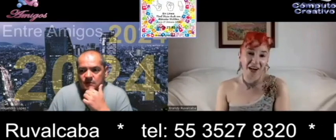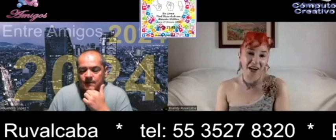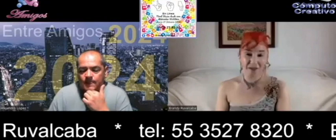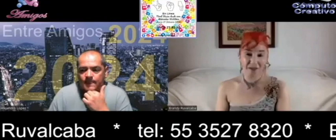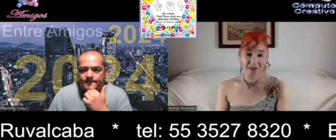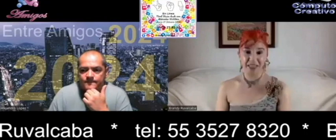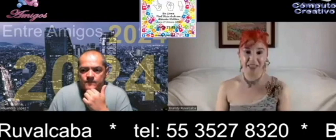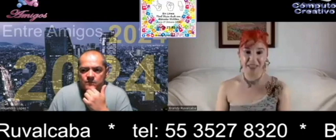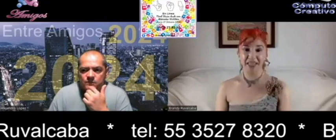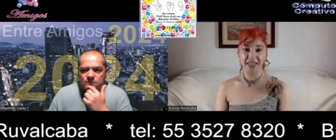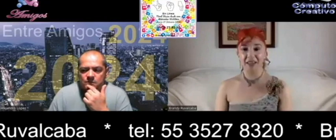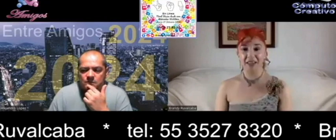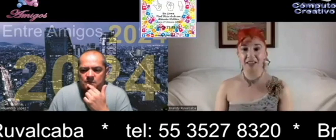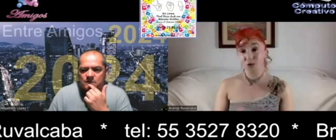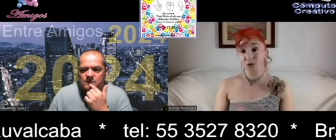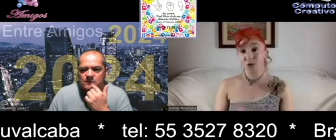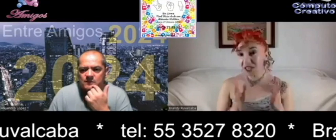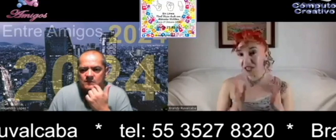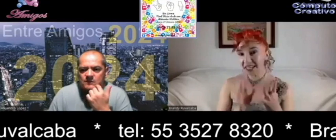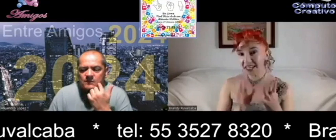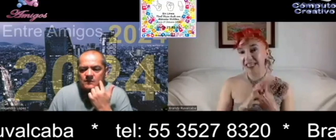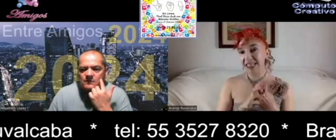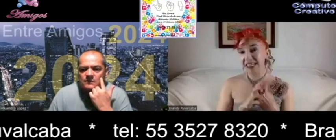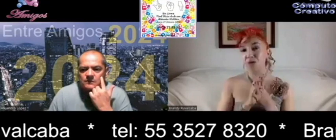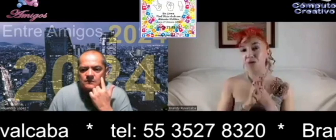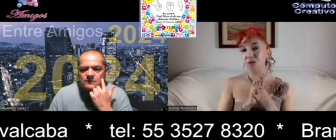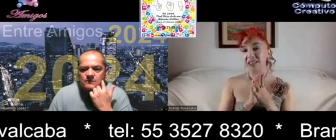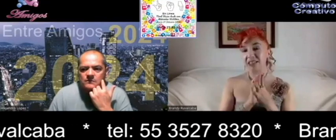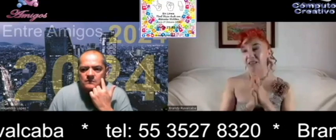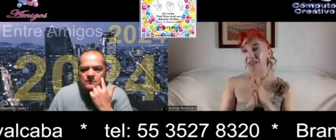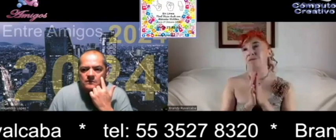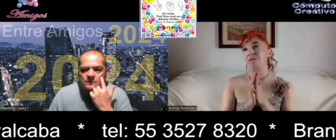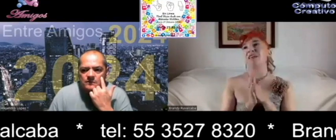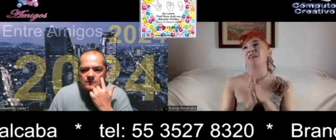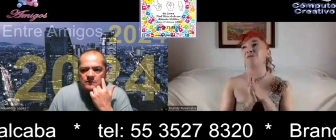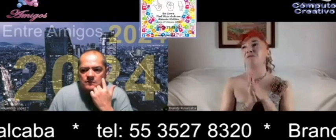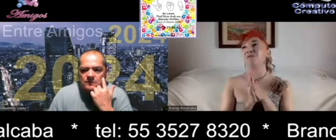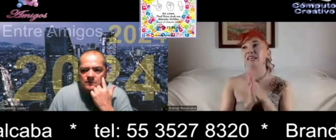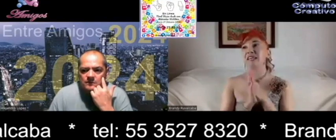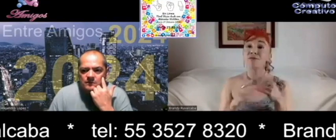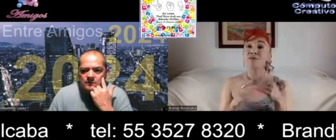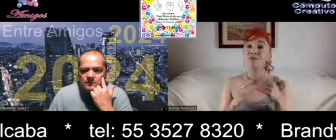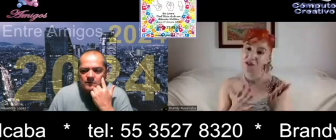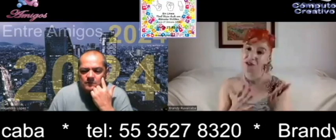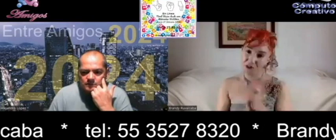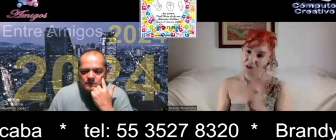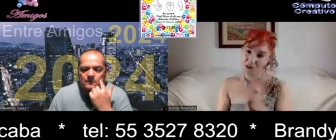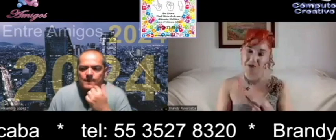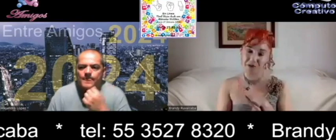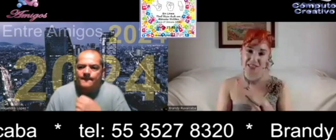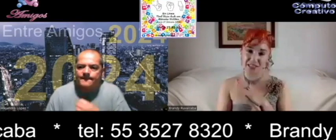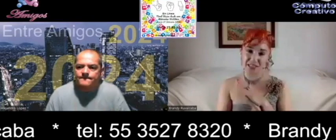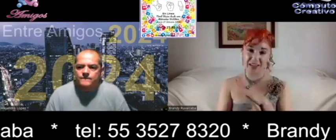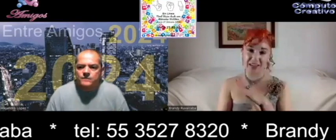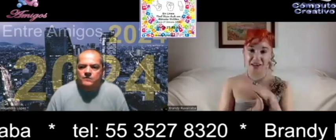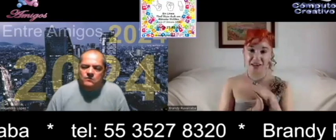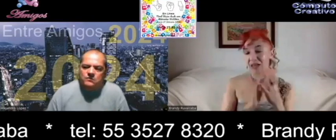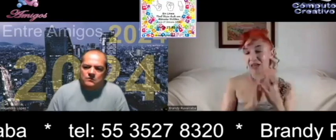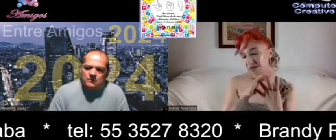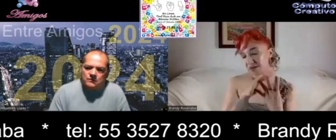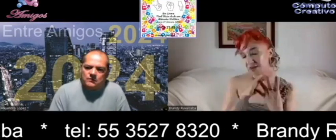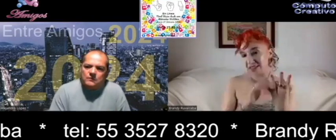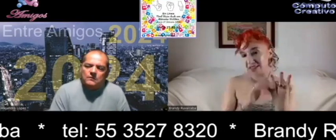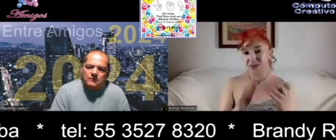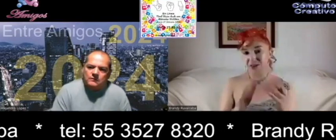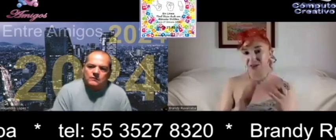lengua pues tiene sus orígenes y algunas tienen como cierta función, ¿no? Como la lengua de